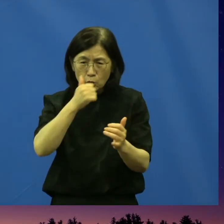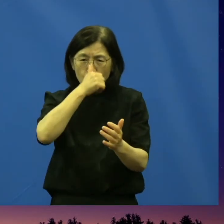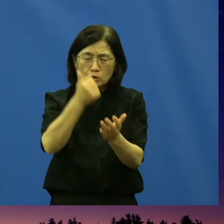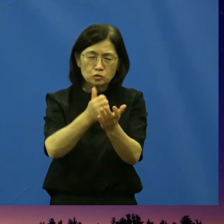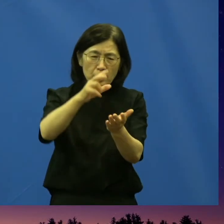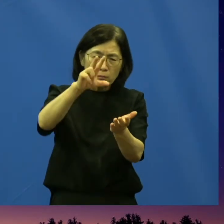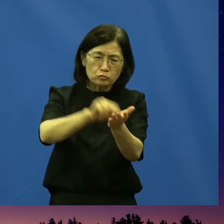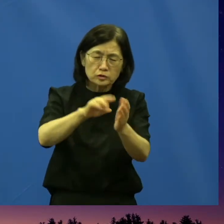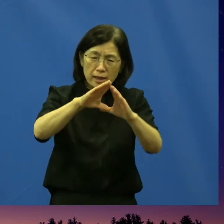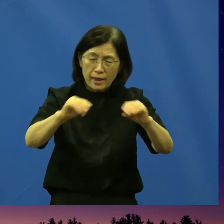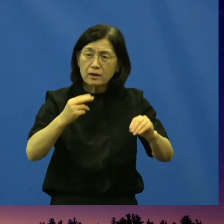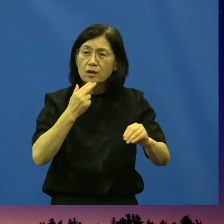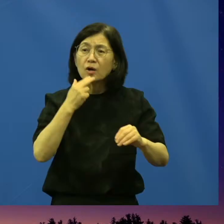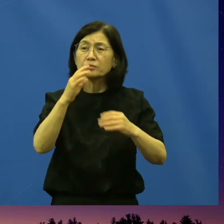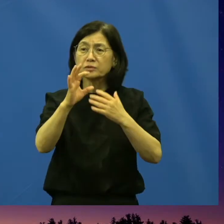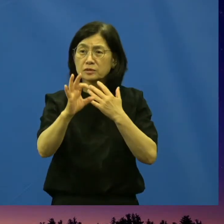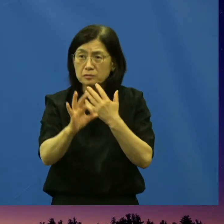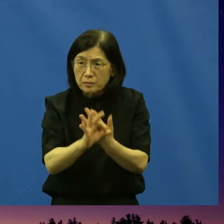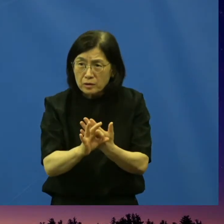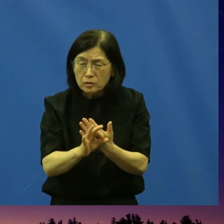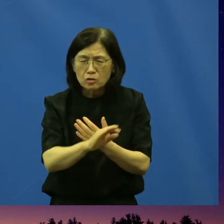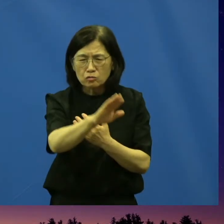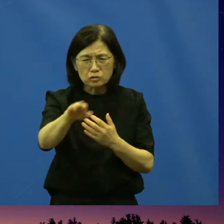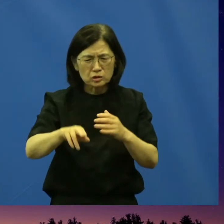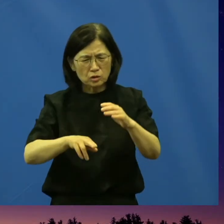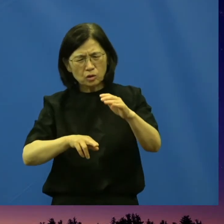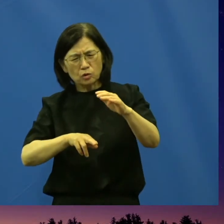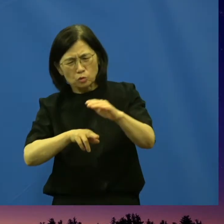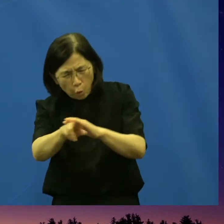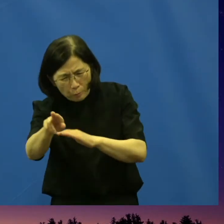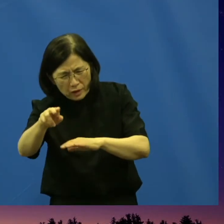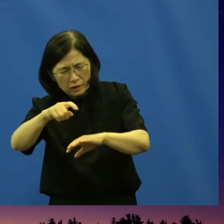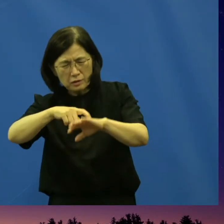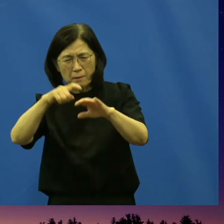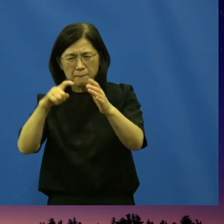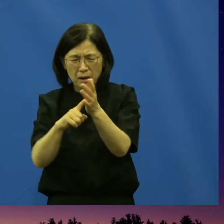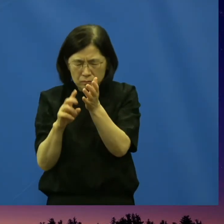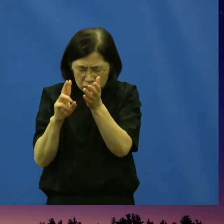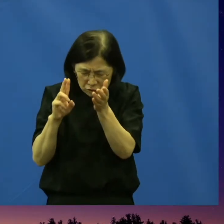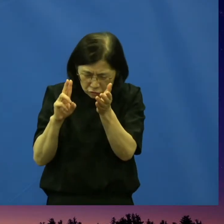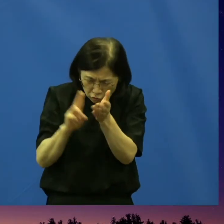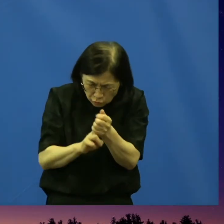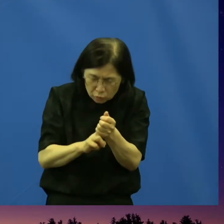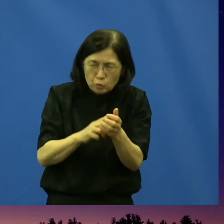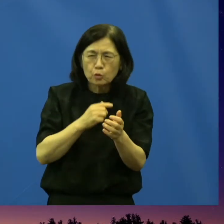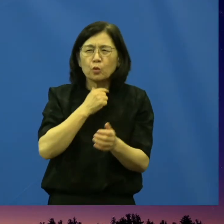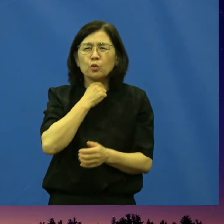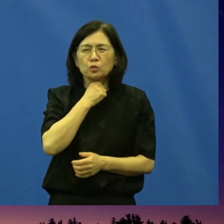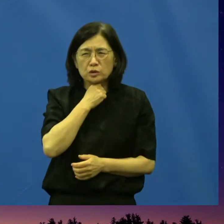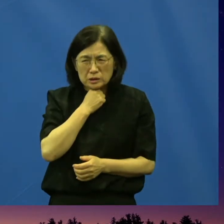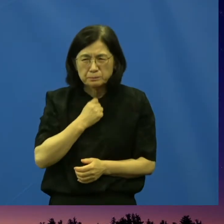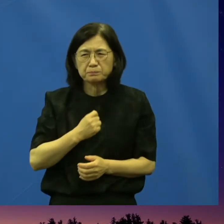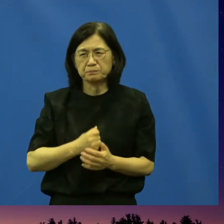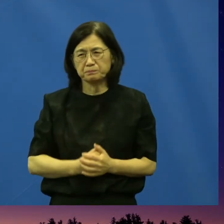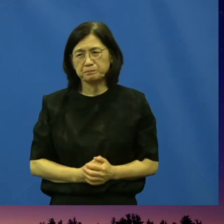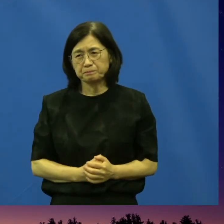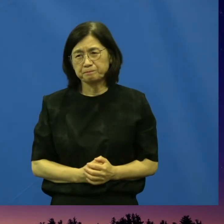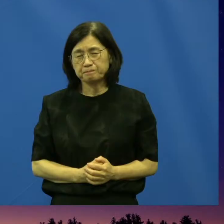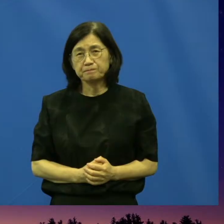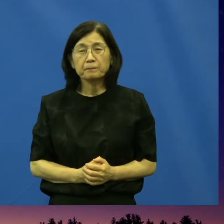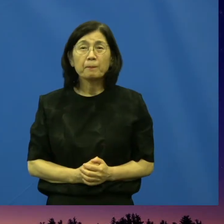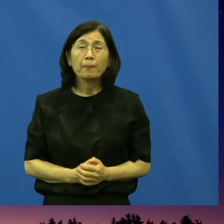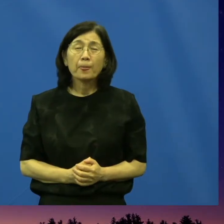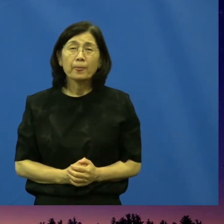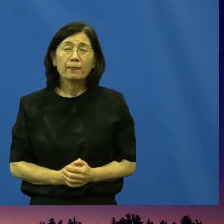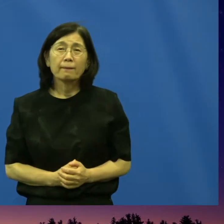않았을 때 우리는 도피하는 마음을 갖게 있고 어딘가 숨으려고 하는데 숨을 곳이 없죠. 피할 곳이 없고.